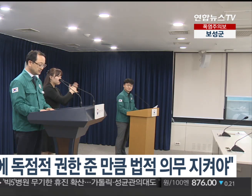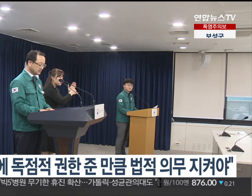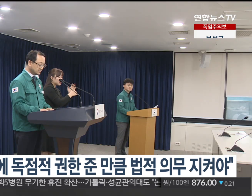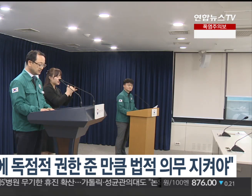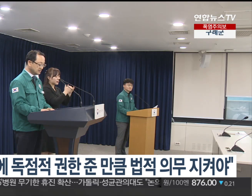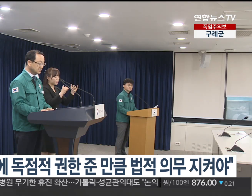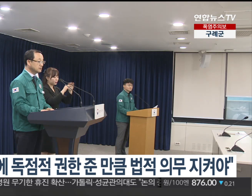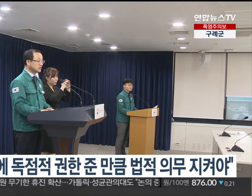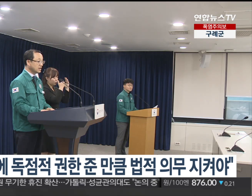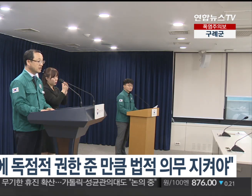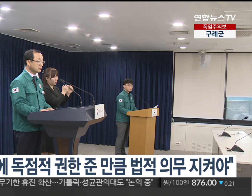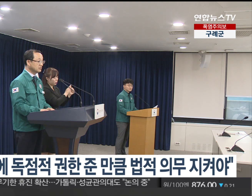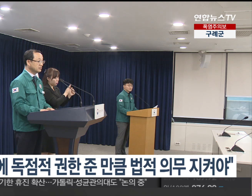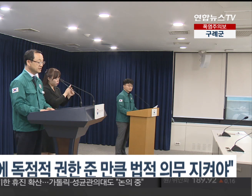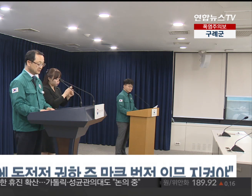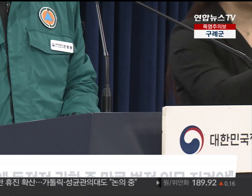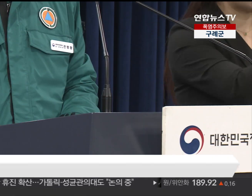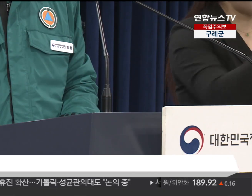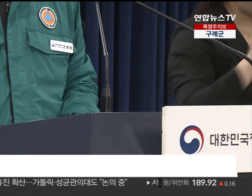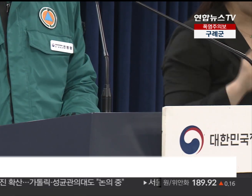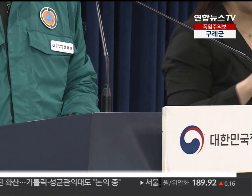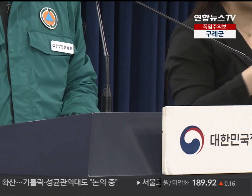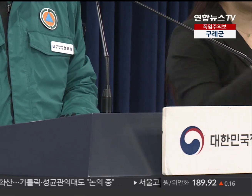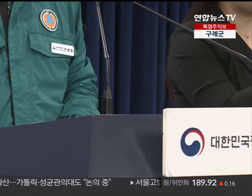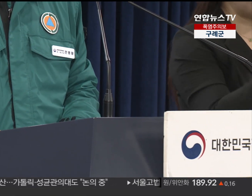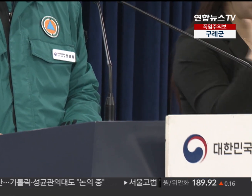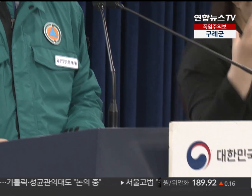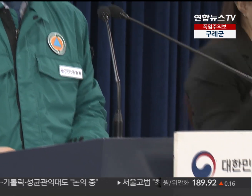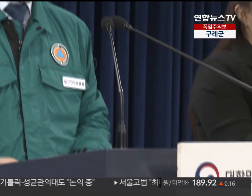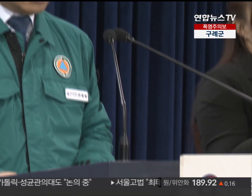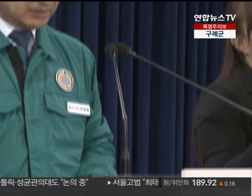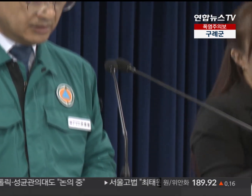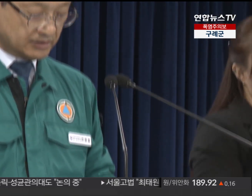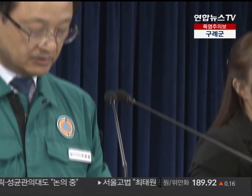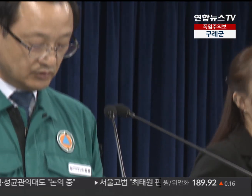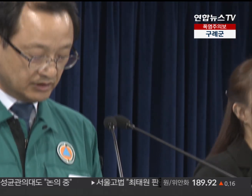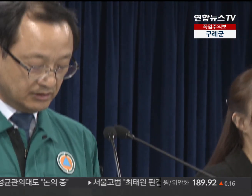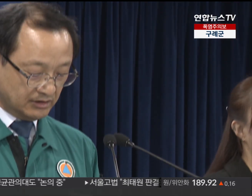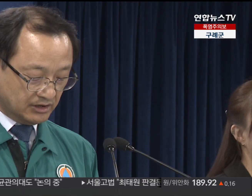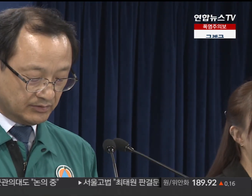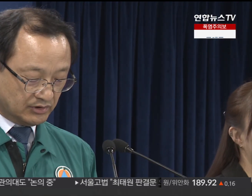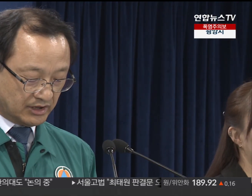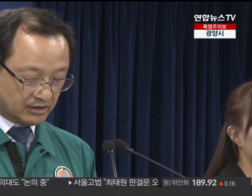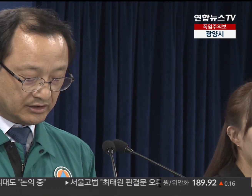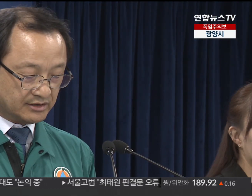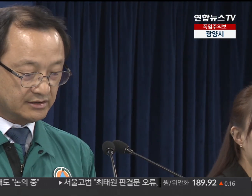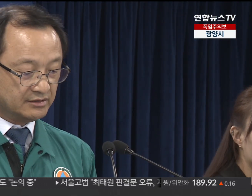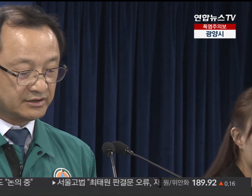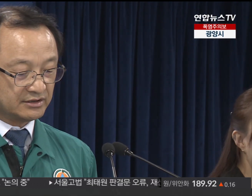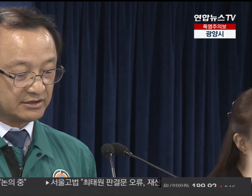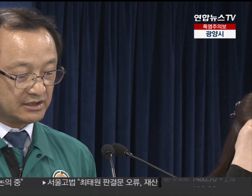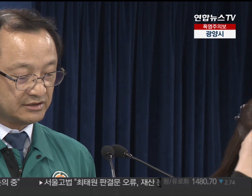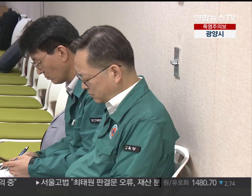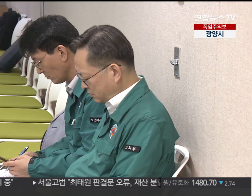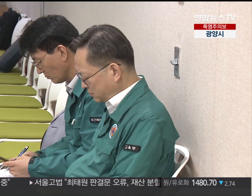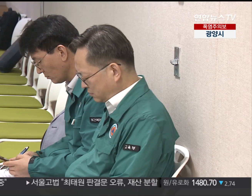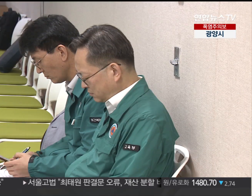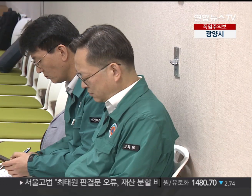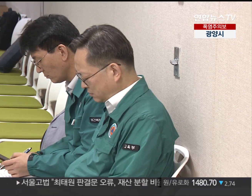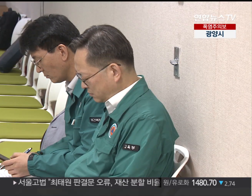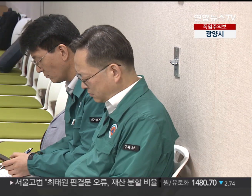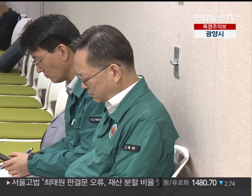혜 어만 의사는 직업적 윤적 책 의료법에 따른 법적 의를 지켜야 한다고 강조했습니다